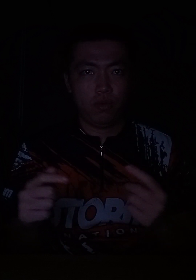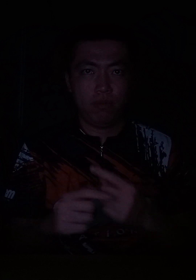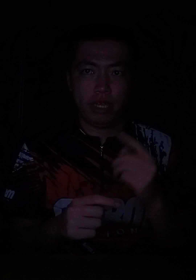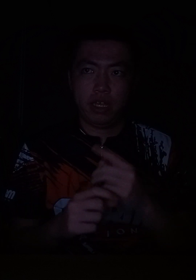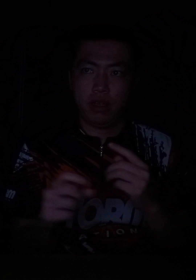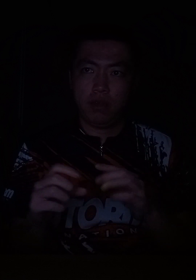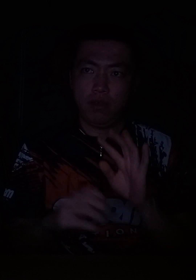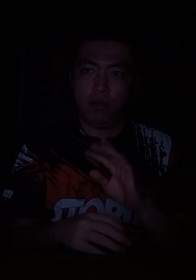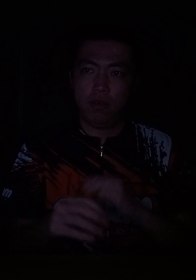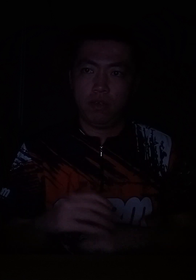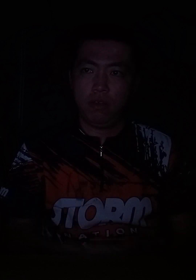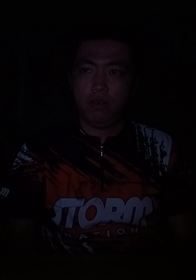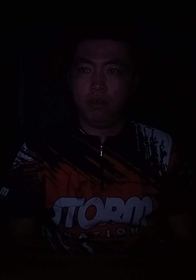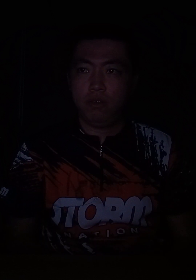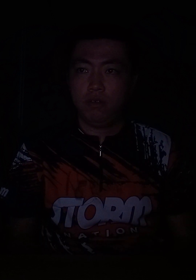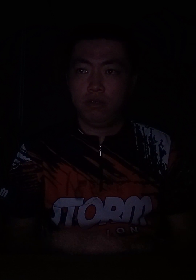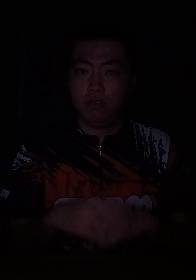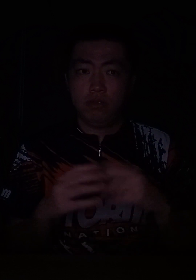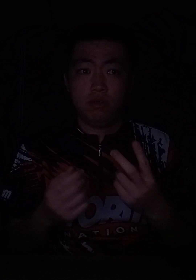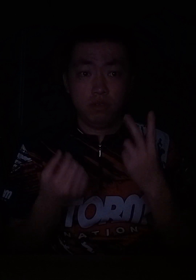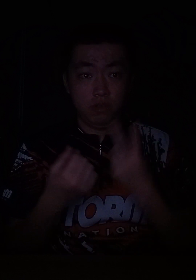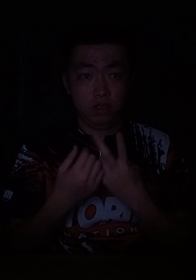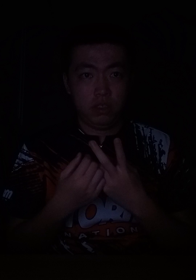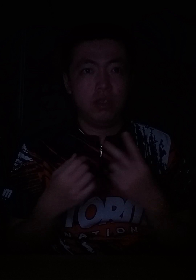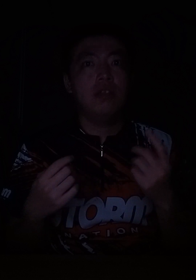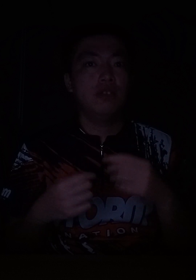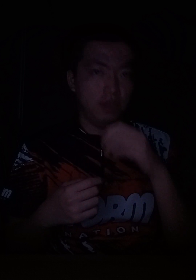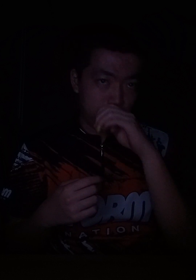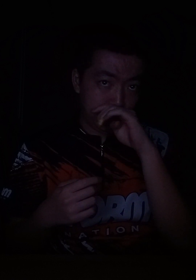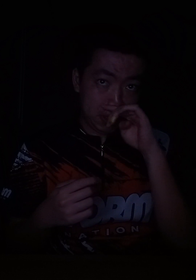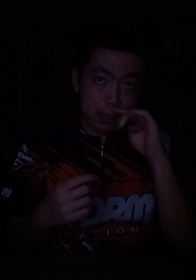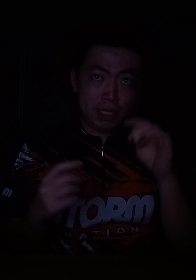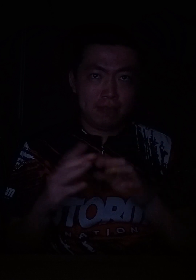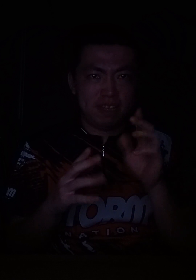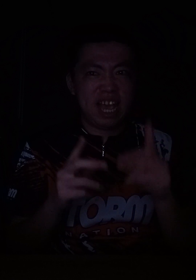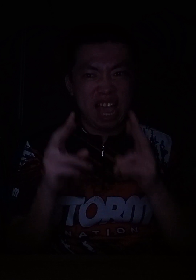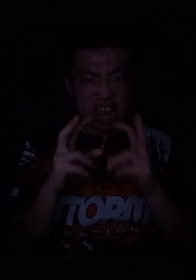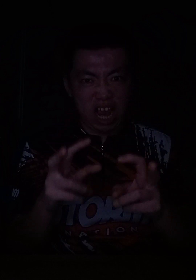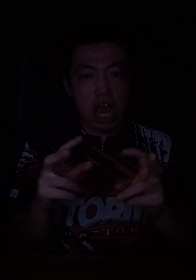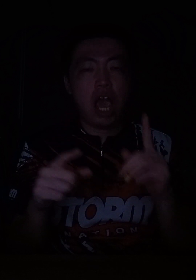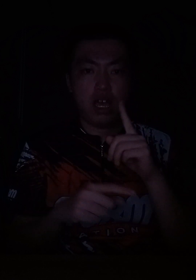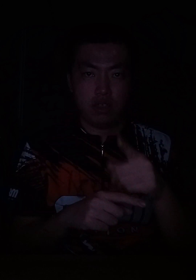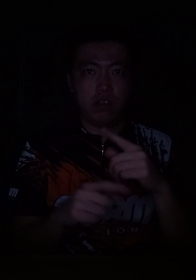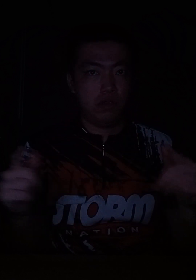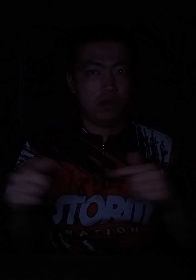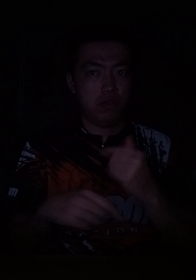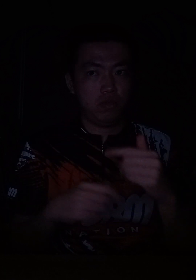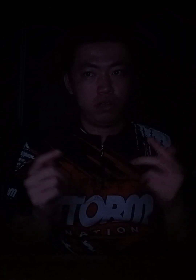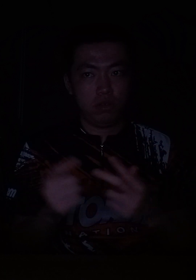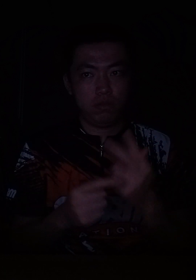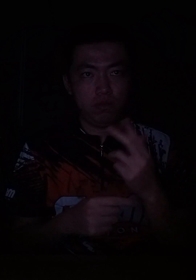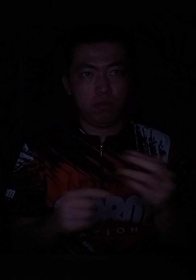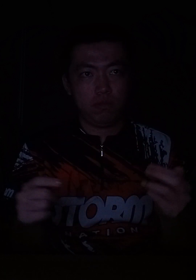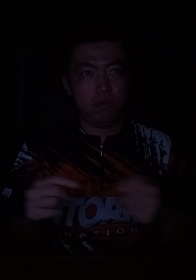절실합니다. 2명이 들어오긴 하는데 각각 한 대씩 점검을 실시하고요. 고장 수리